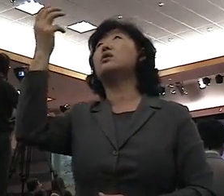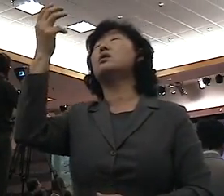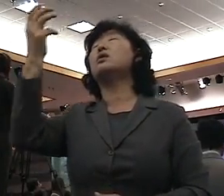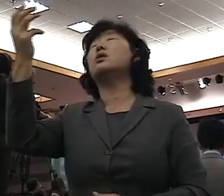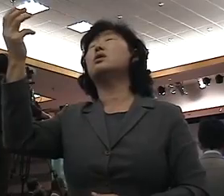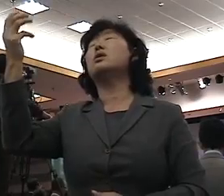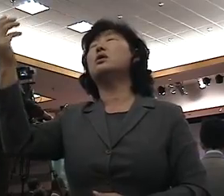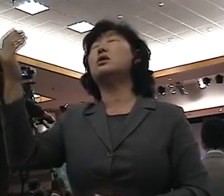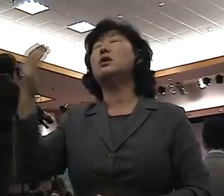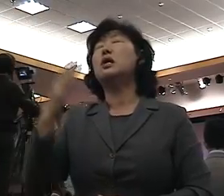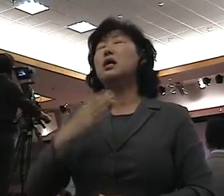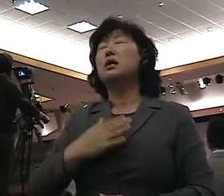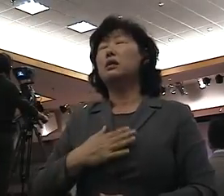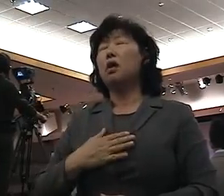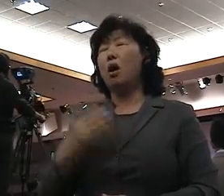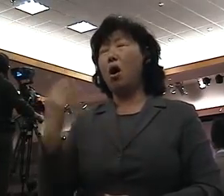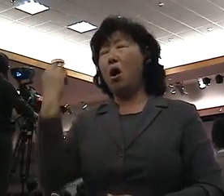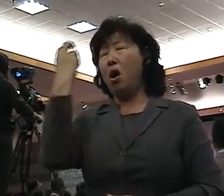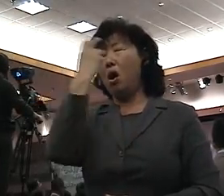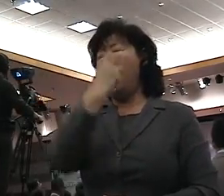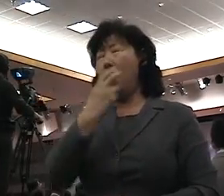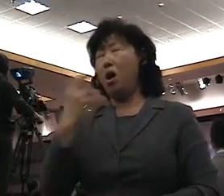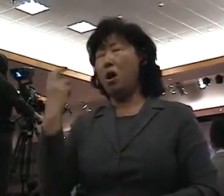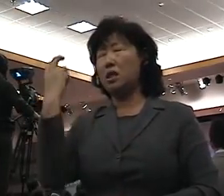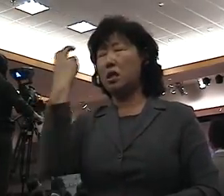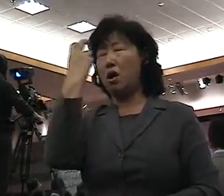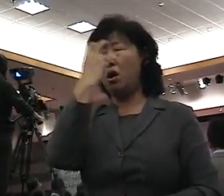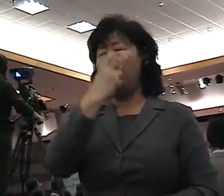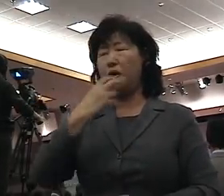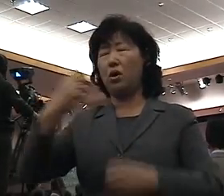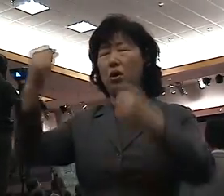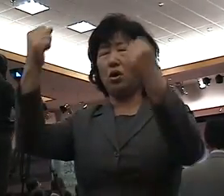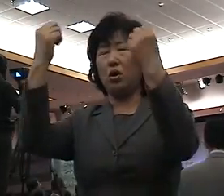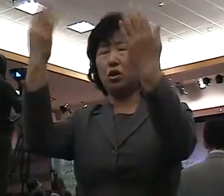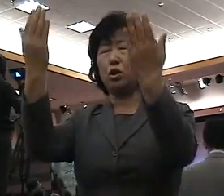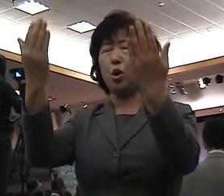성령님 날